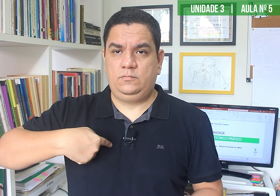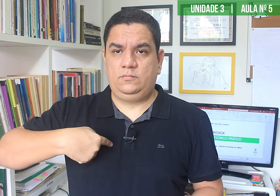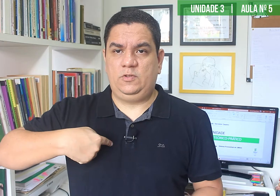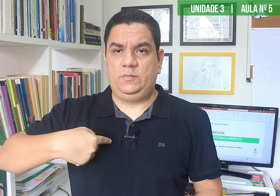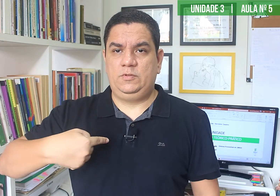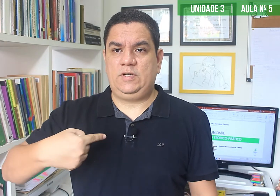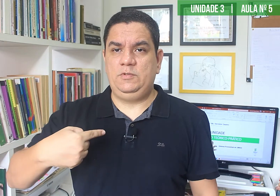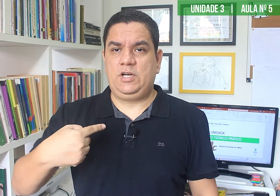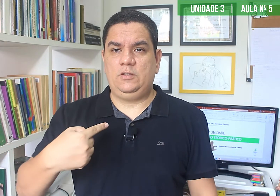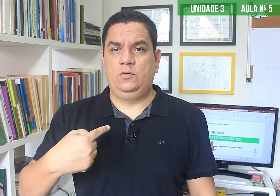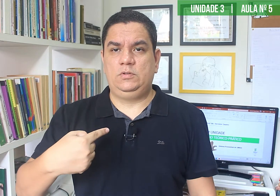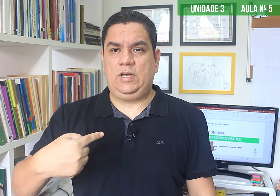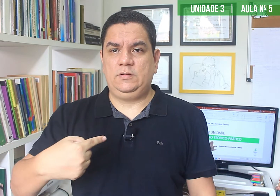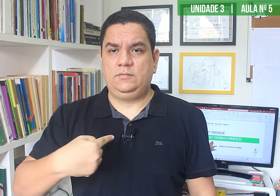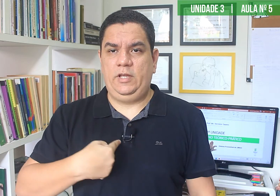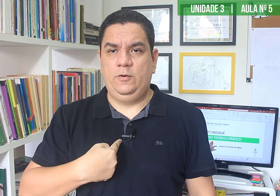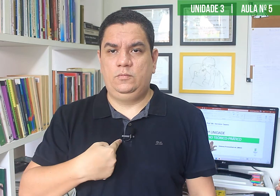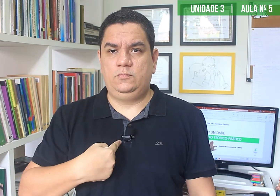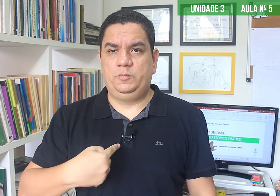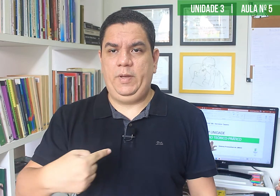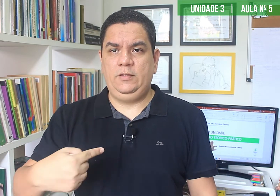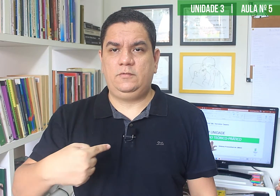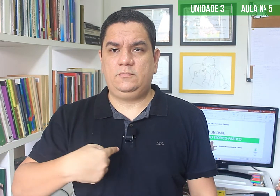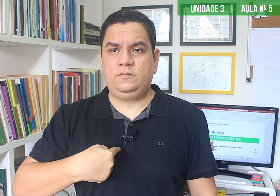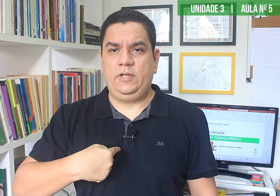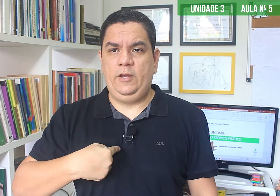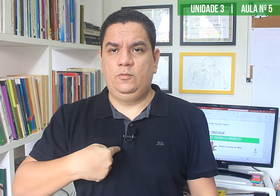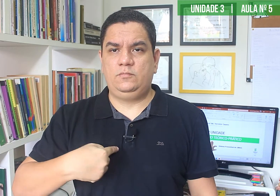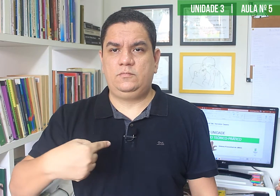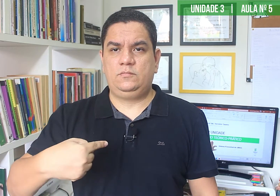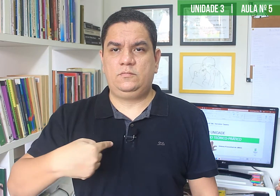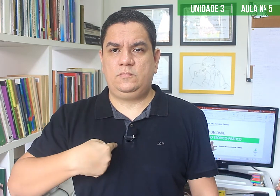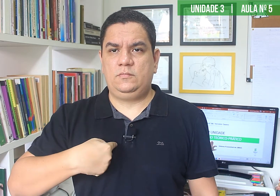nós vamos usar um indicador, tá? Eu, no peito, eu,